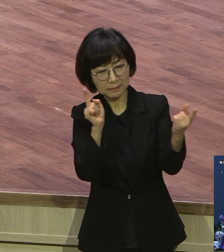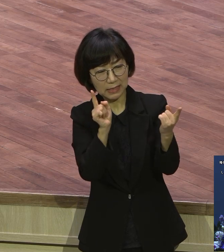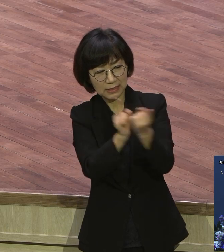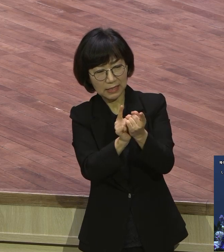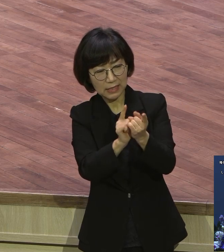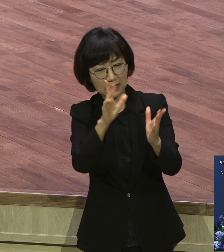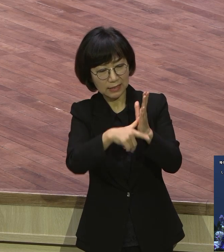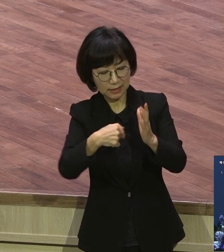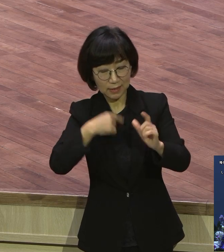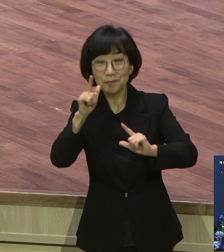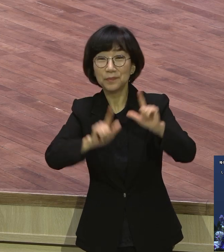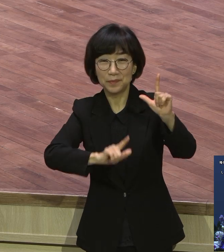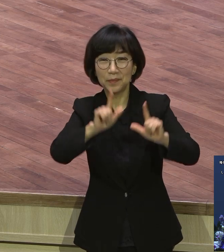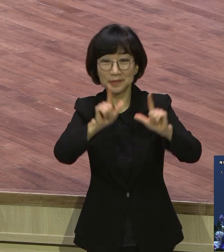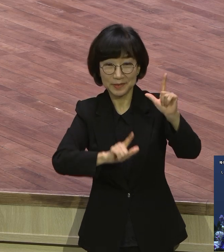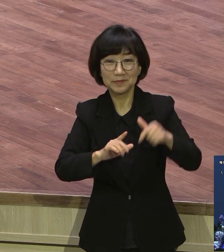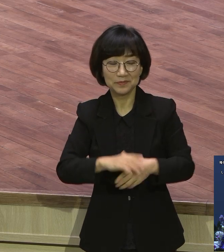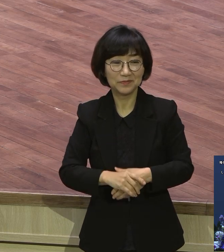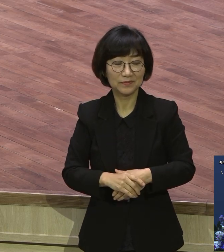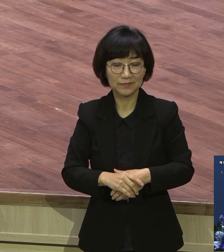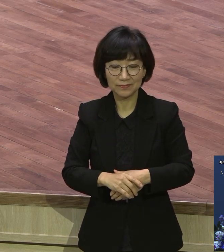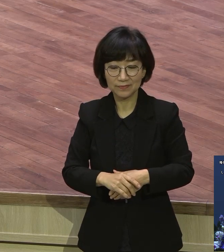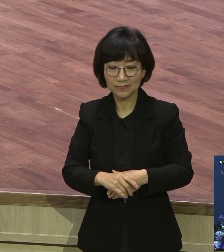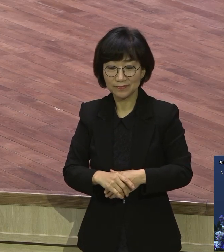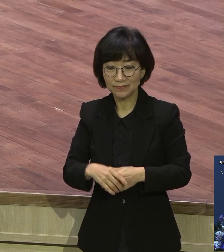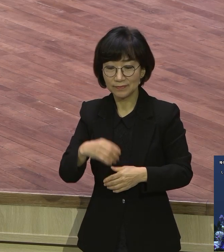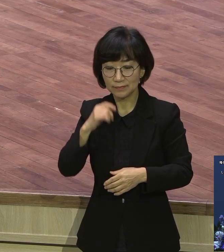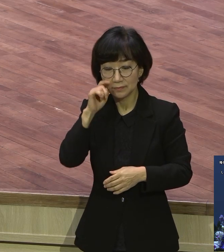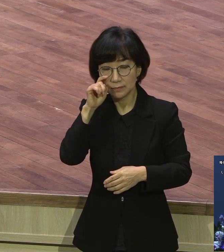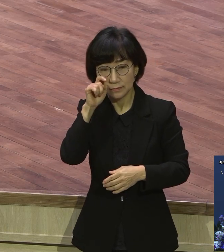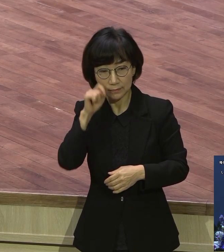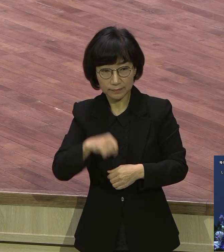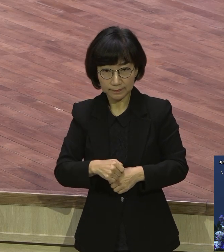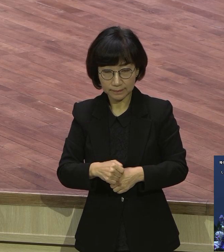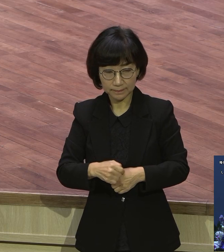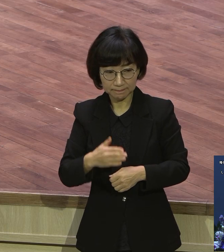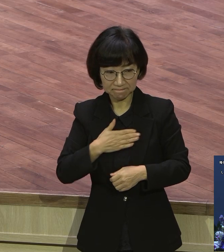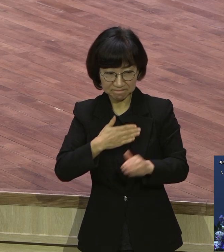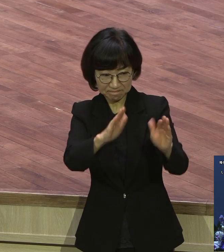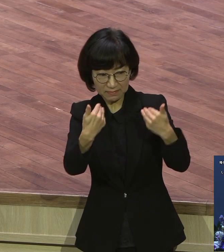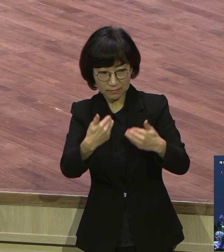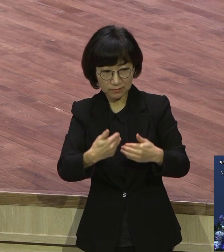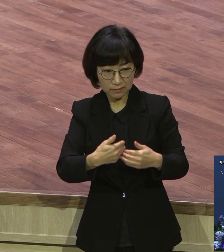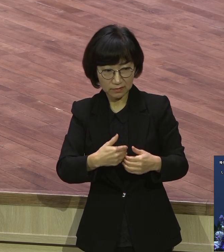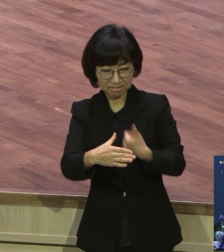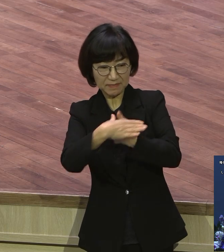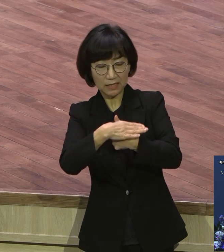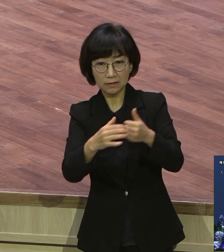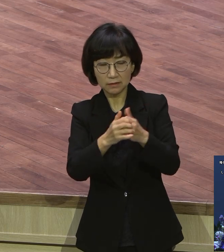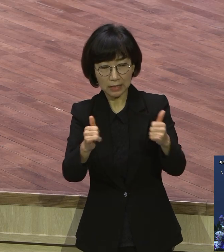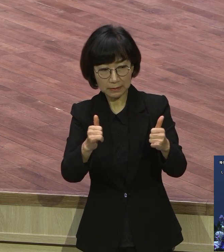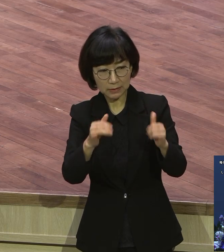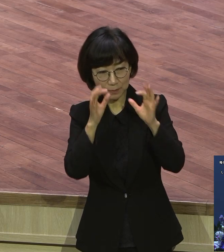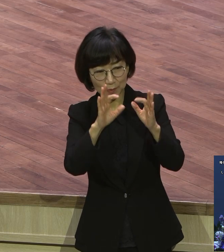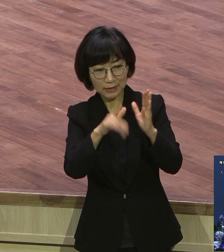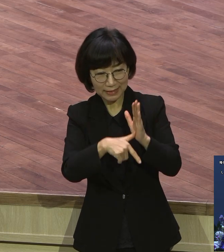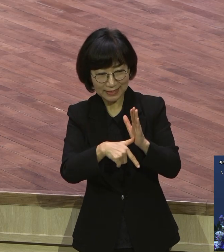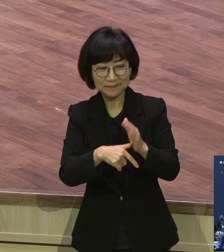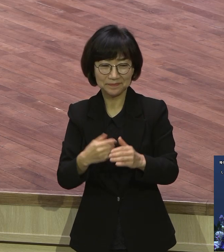나에게나 남에게나 잘못된 사람을 대하는 태도 사랑의 태도입니다